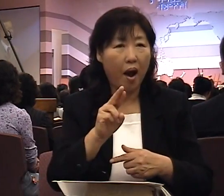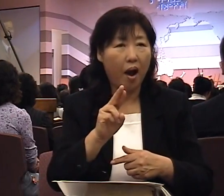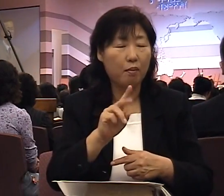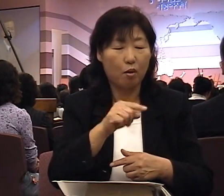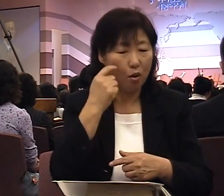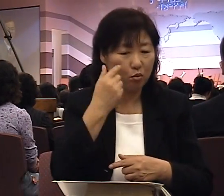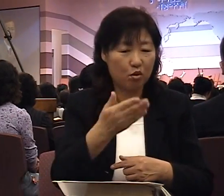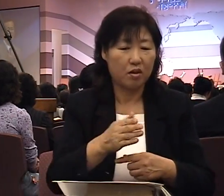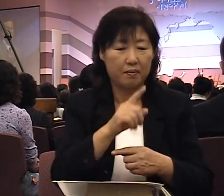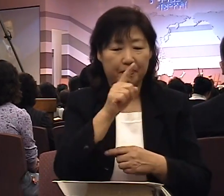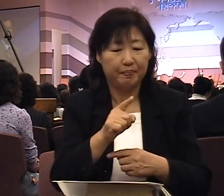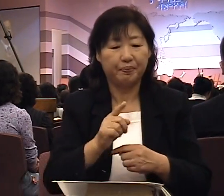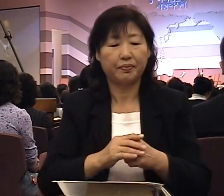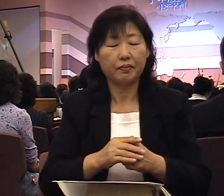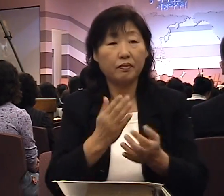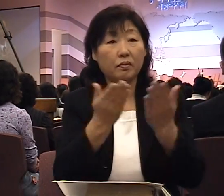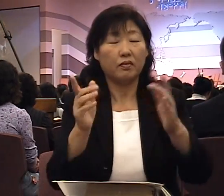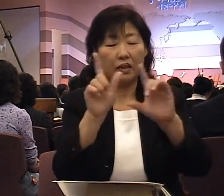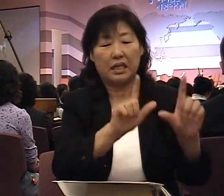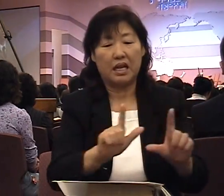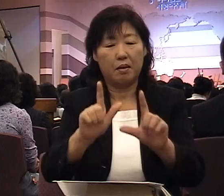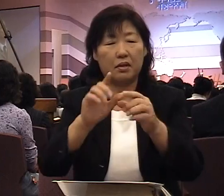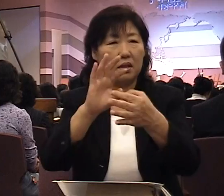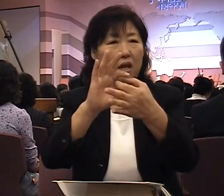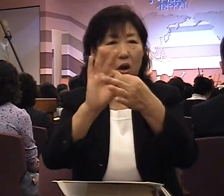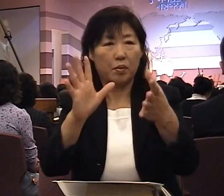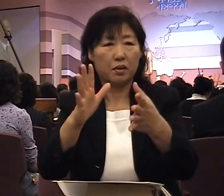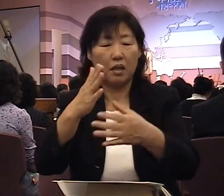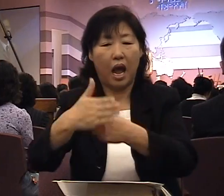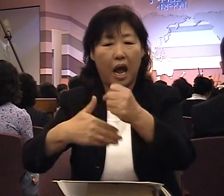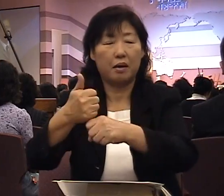하나님이 여러분 삶에 상관없으신 하나님이